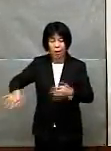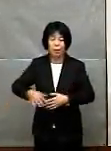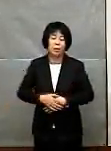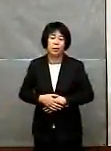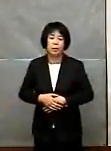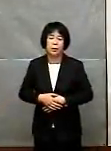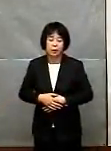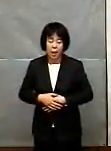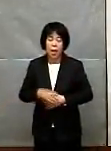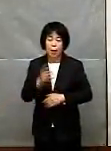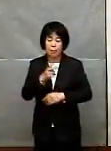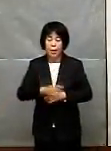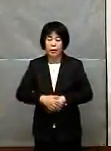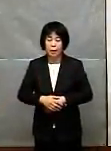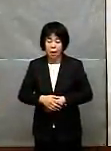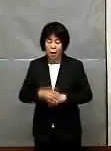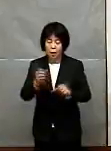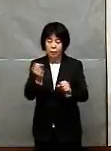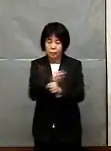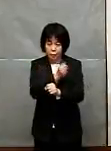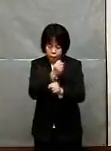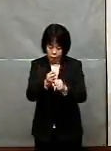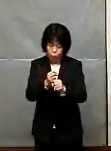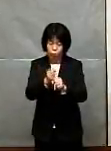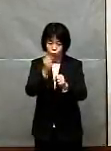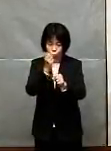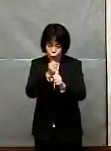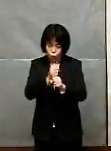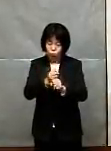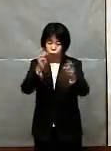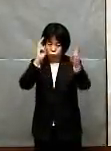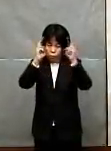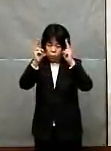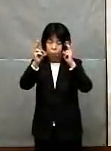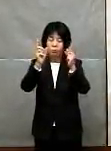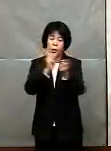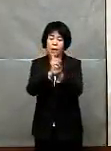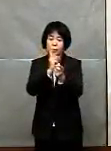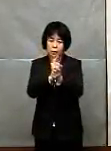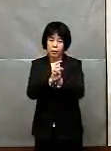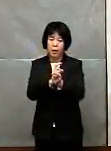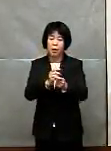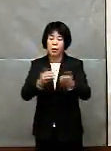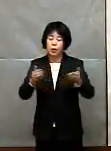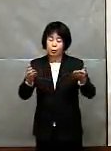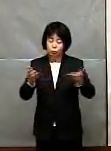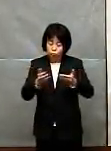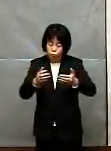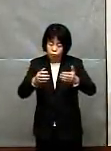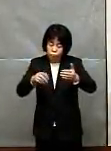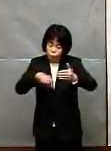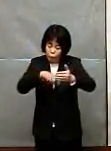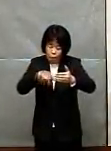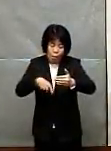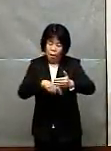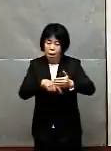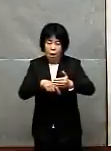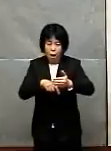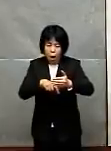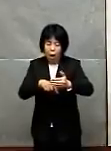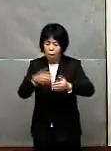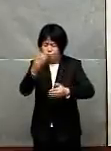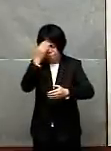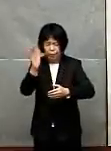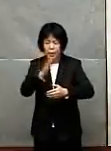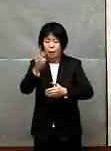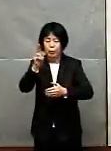。また生産活動を行う事業者には、事業活動に支障のない範囲での取り